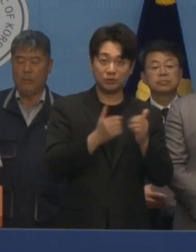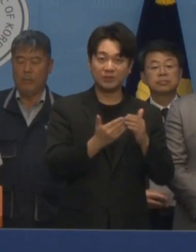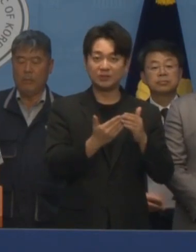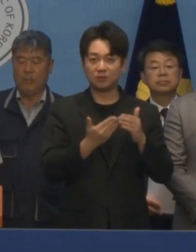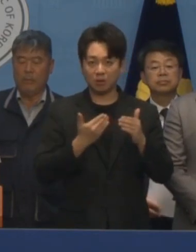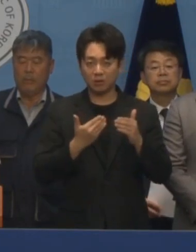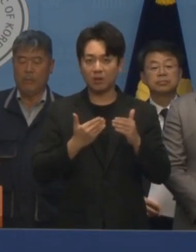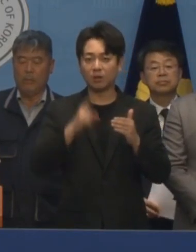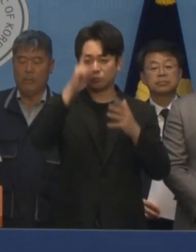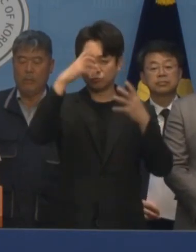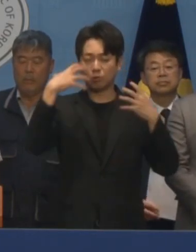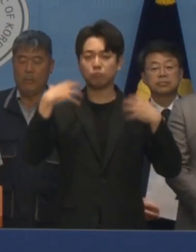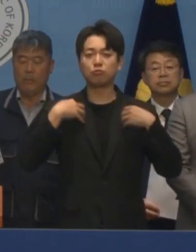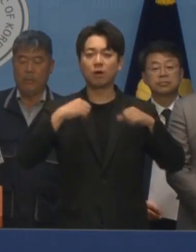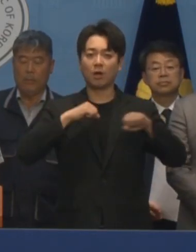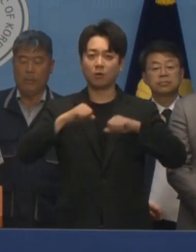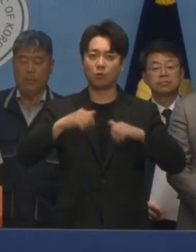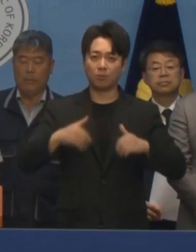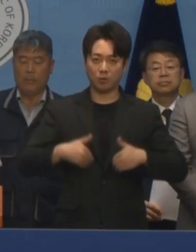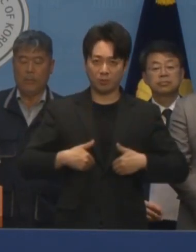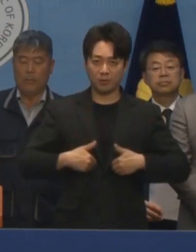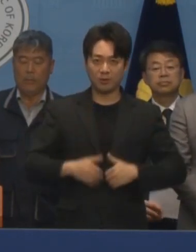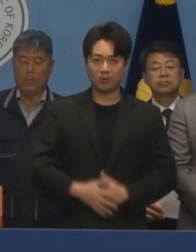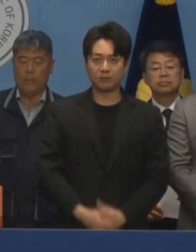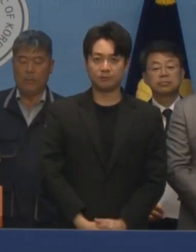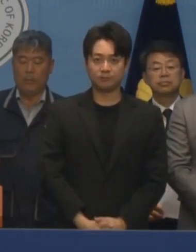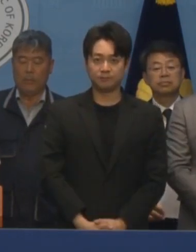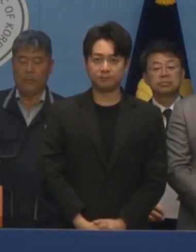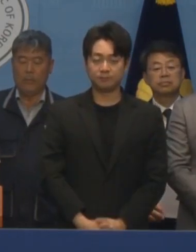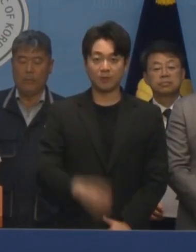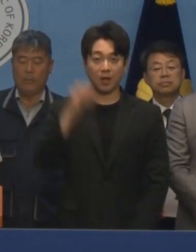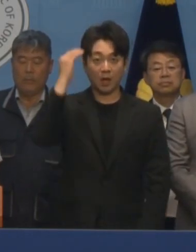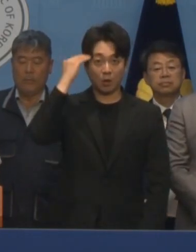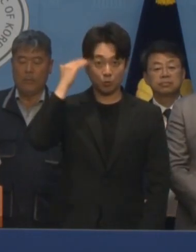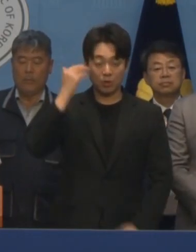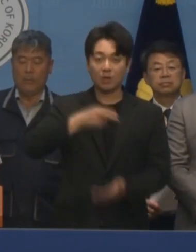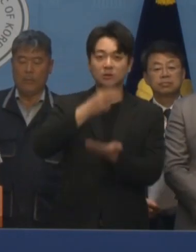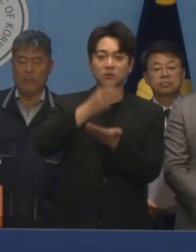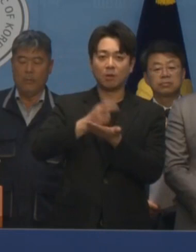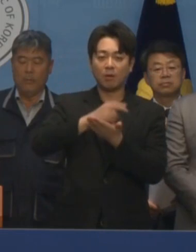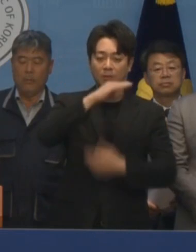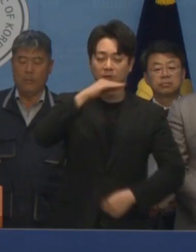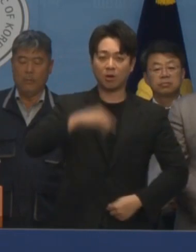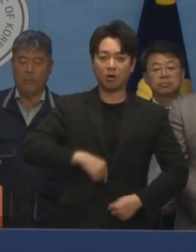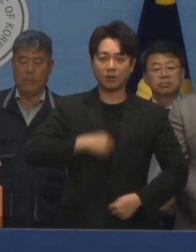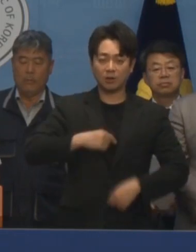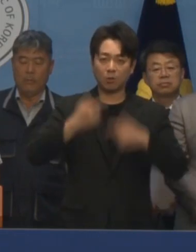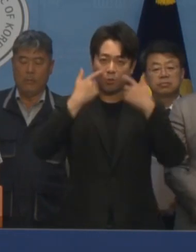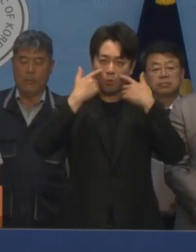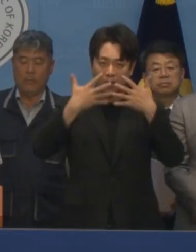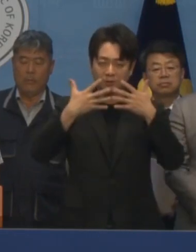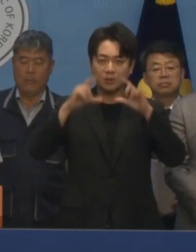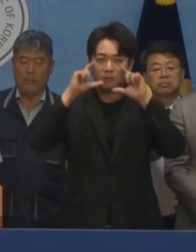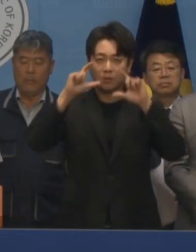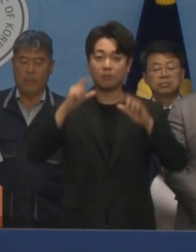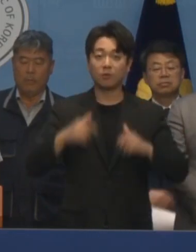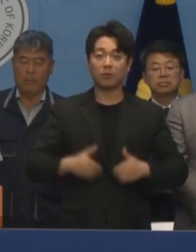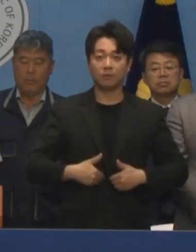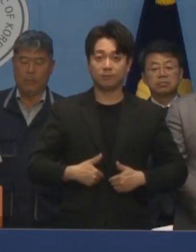국가가 나서야 합니다. 대한민국의 사법정의가 살아있음을 반드시 보여줘야